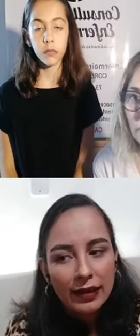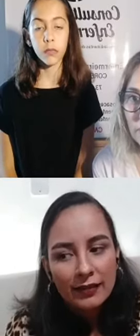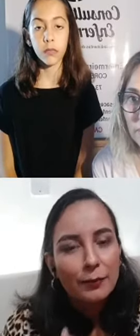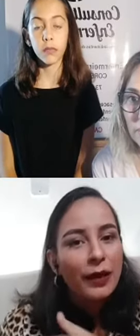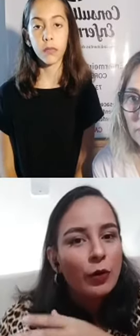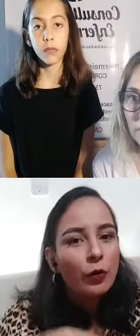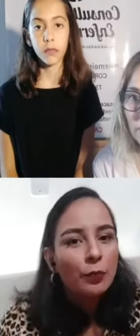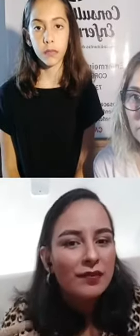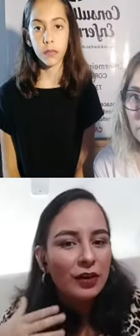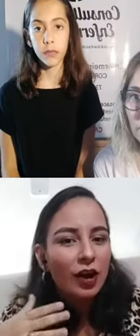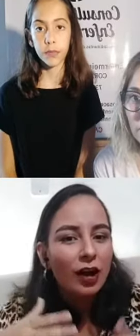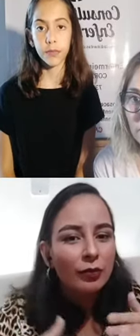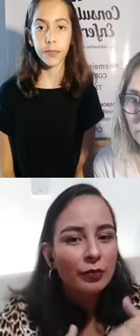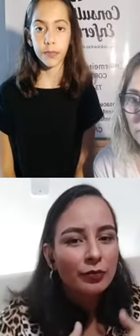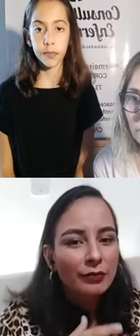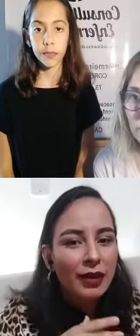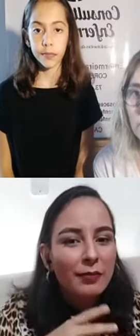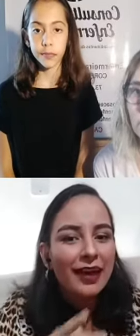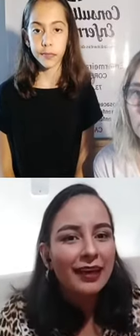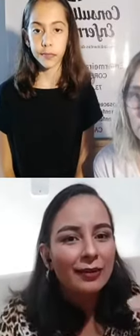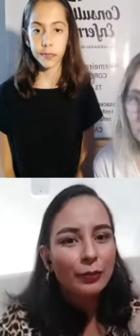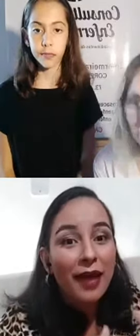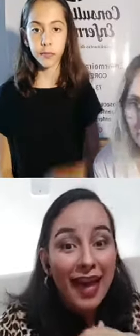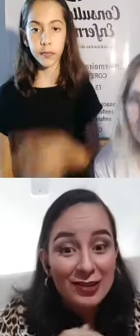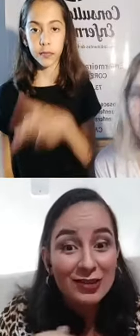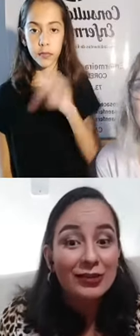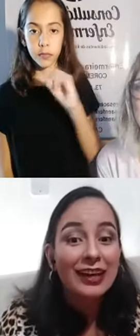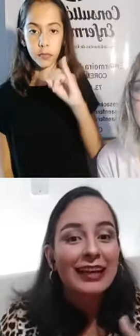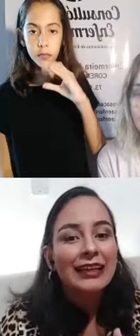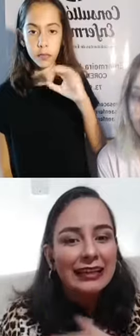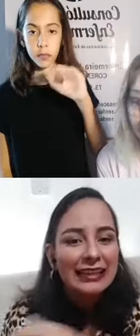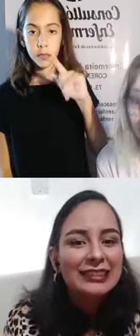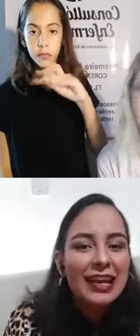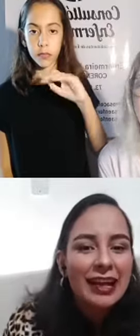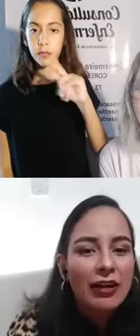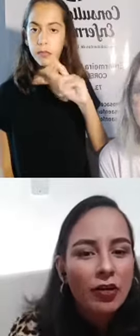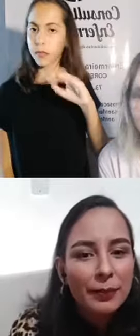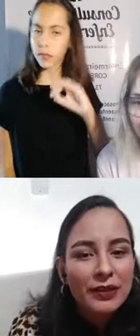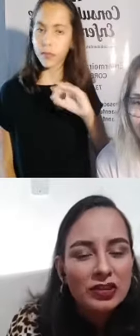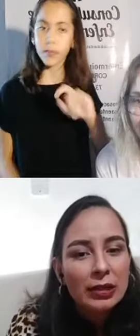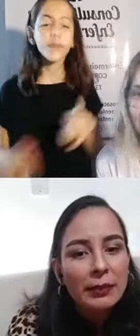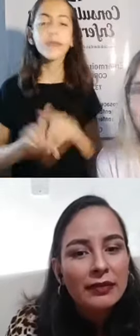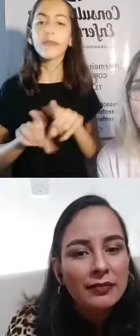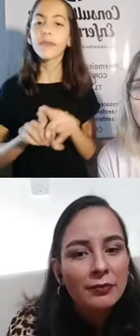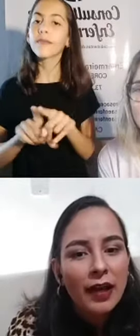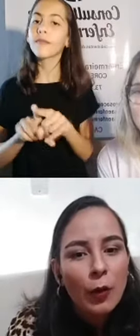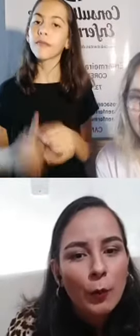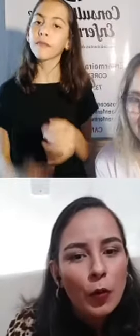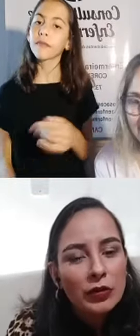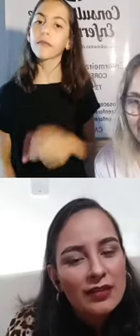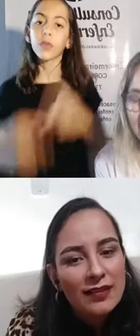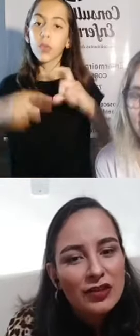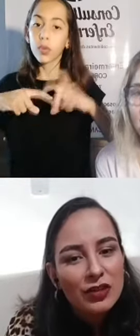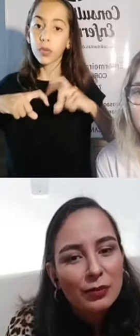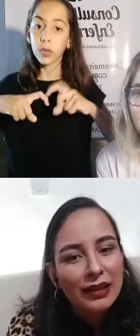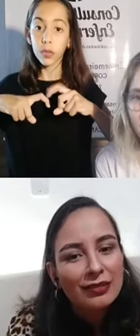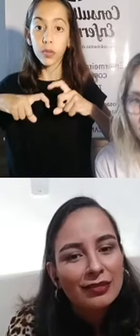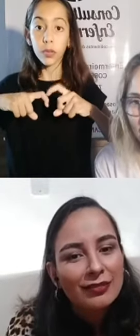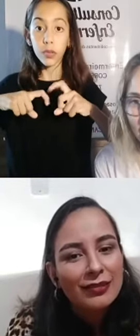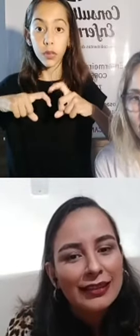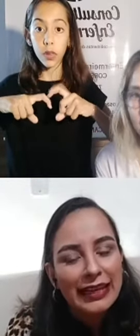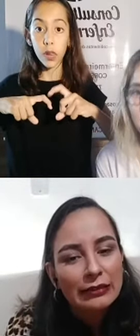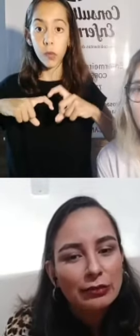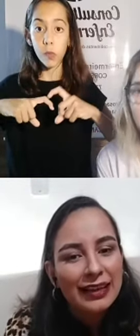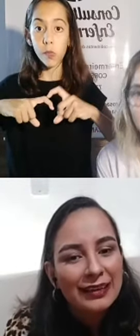E assim, pegou psicólogo, enfermeiro, médico, né? E chega agora para a gente também falar um pouco desse